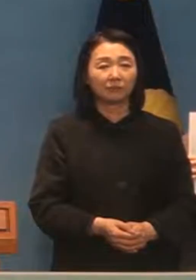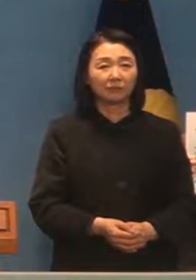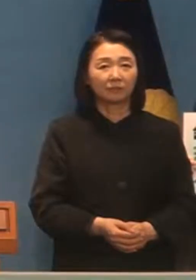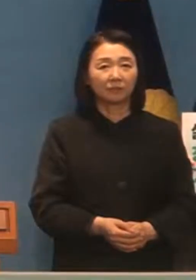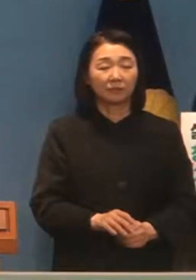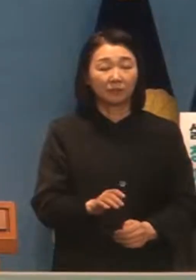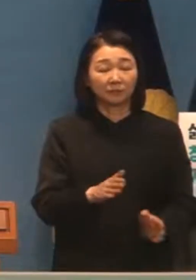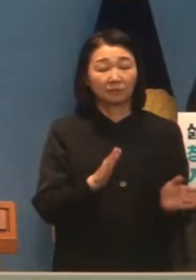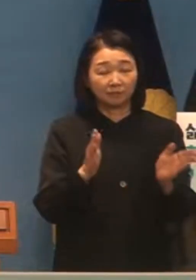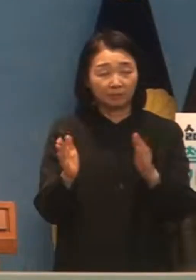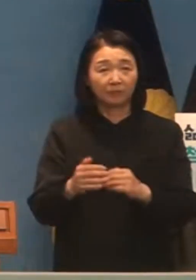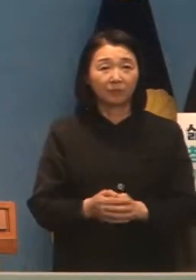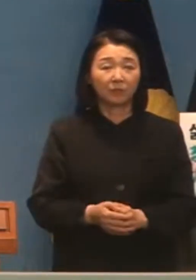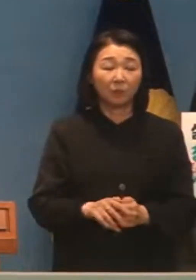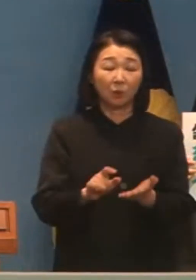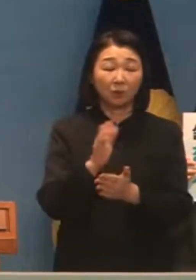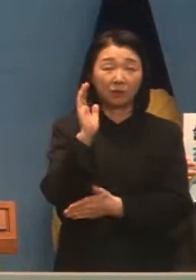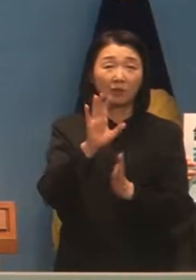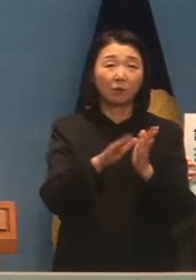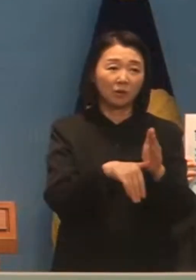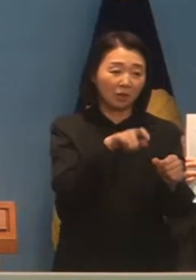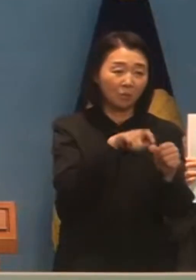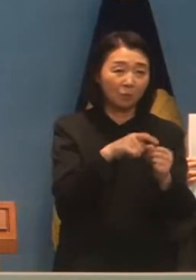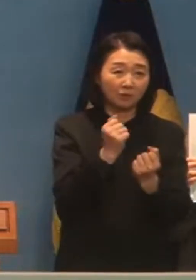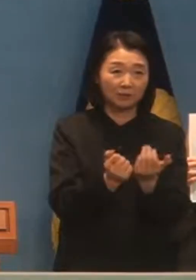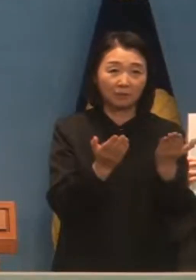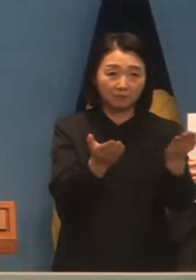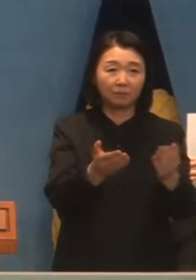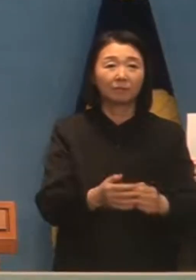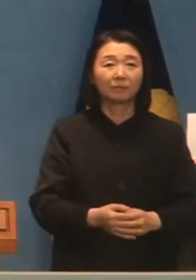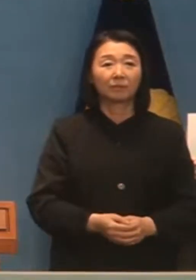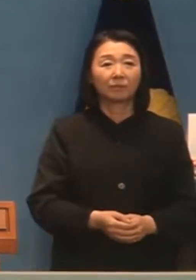네, 다음으로는 오늘 기자회견의 취지를